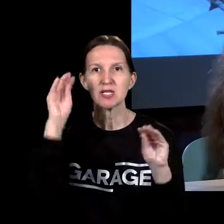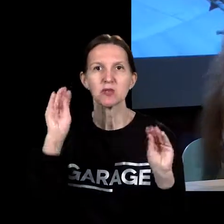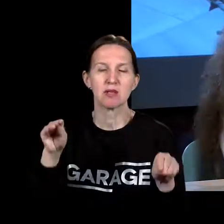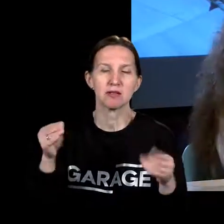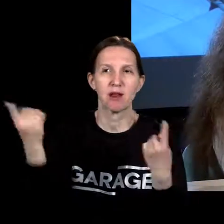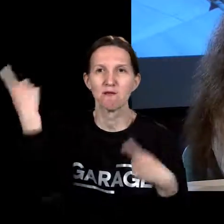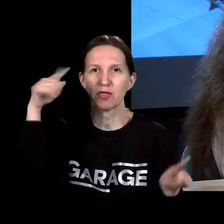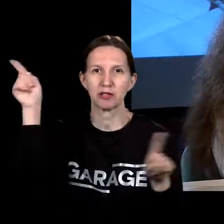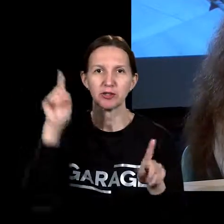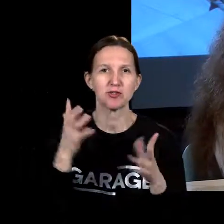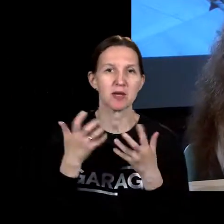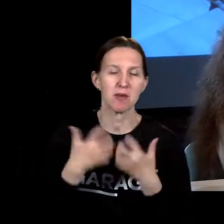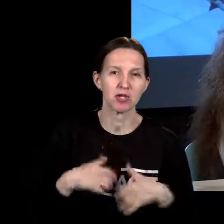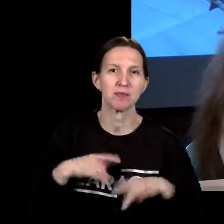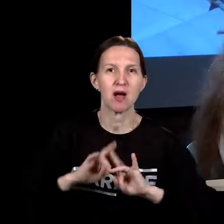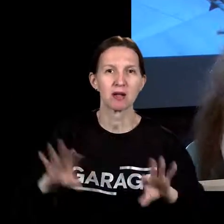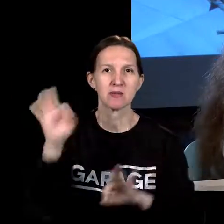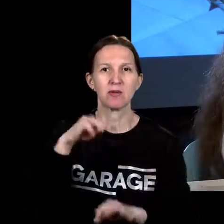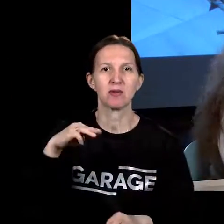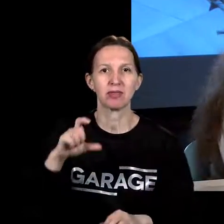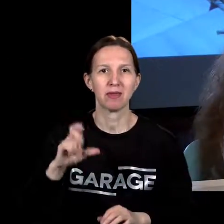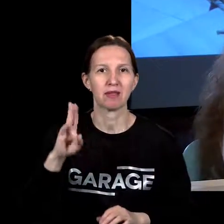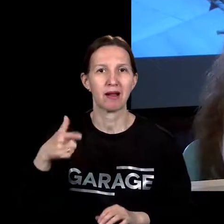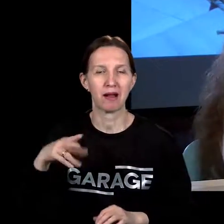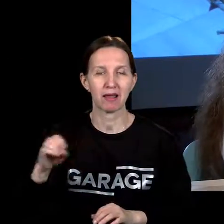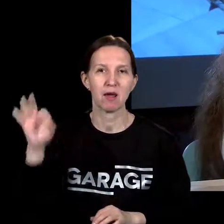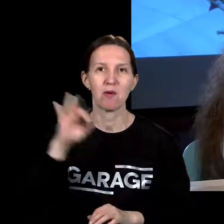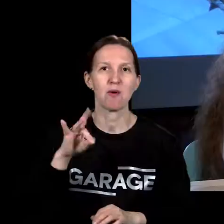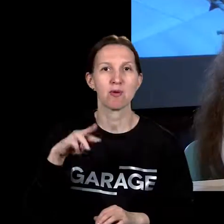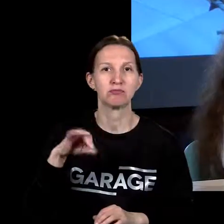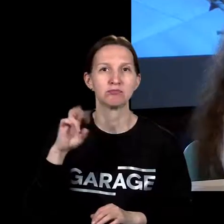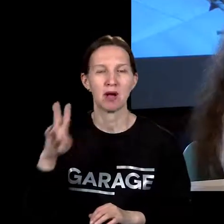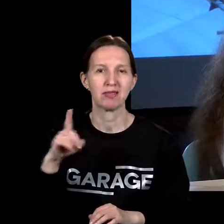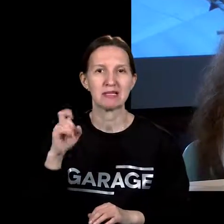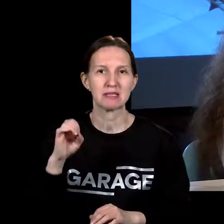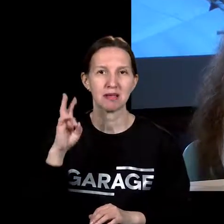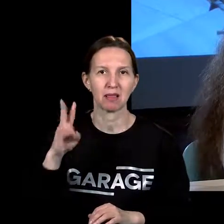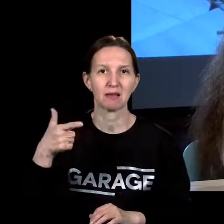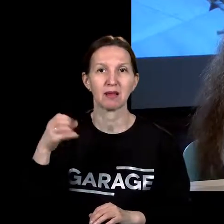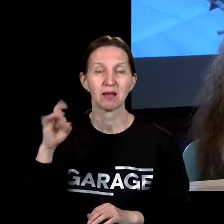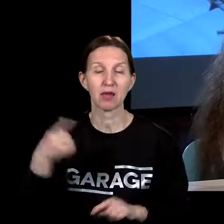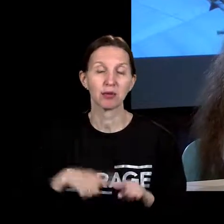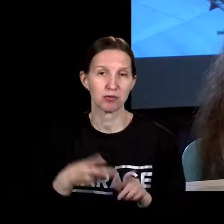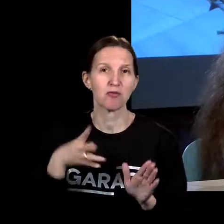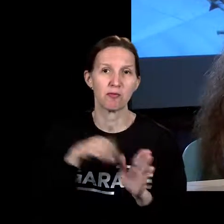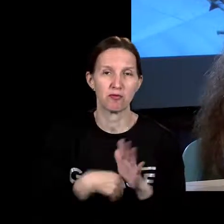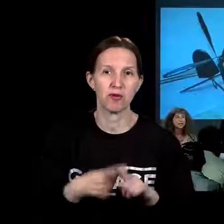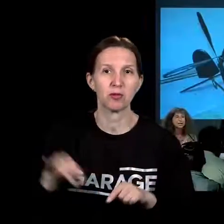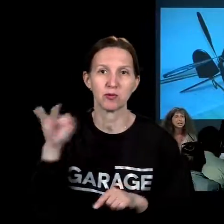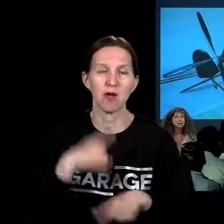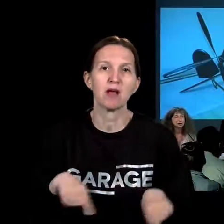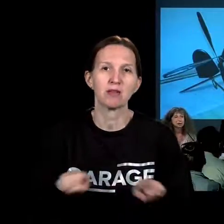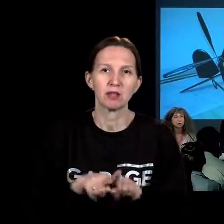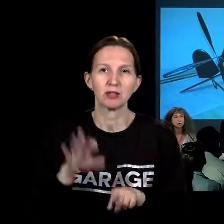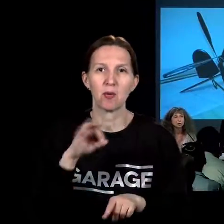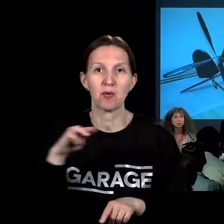машин. Мы уже говорили о Тенгли, о романе Зигнере, который отчасти сюда вписывается в эту историю, об Отто Пине.